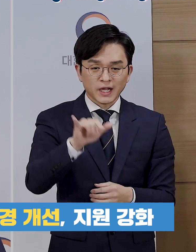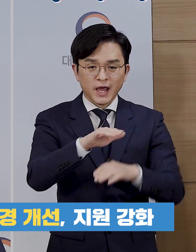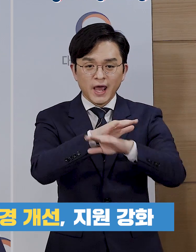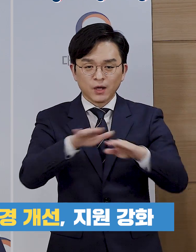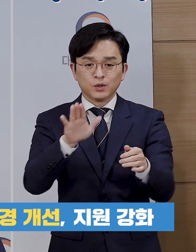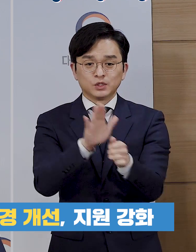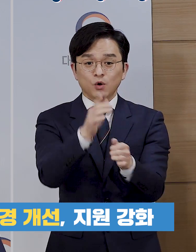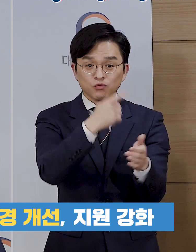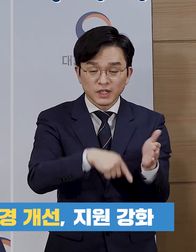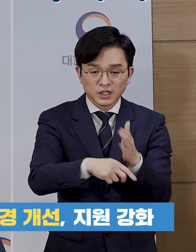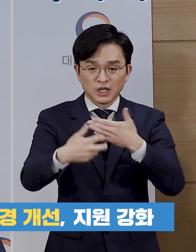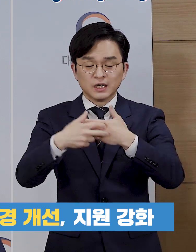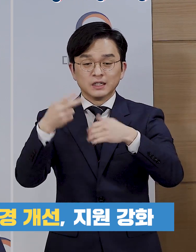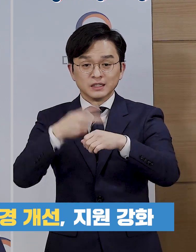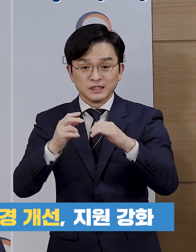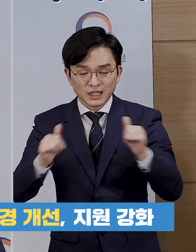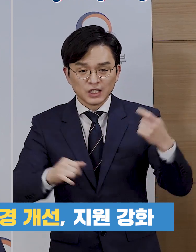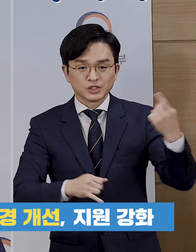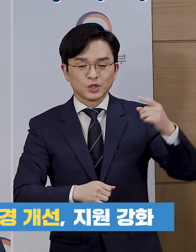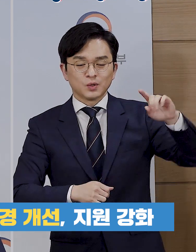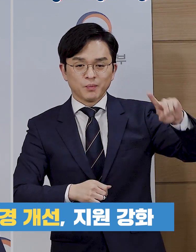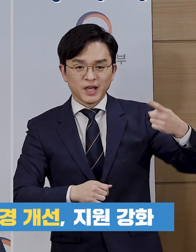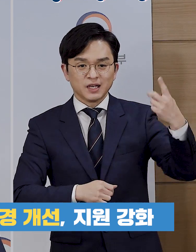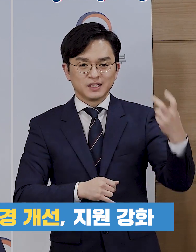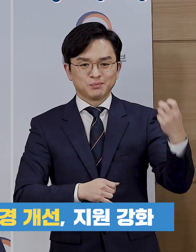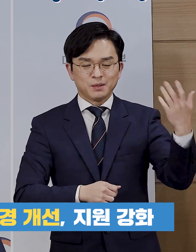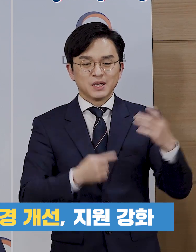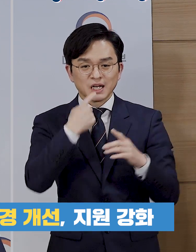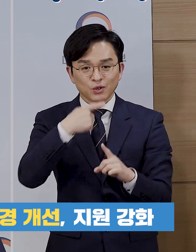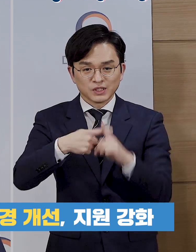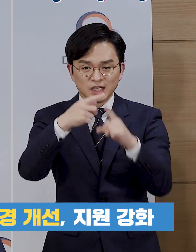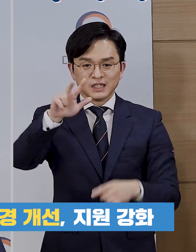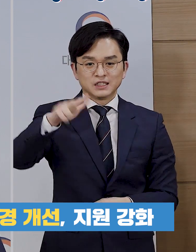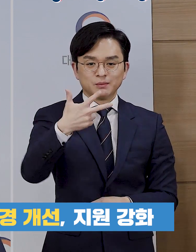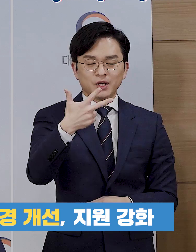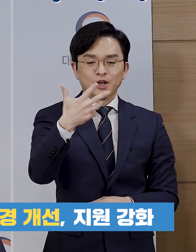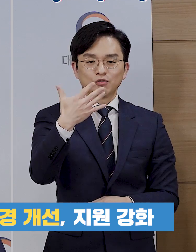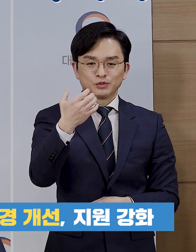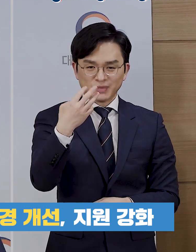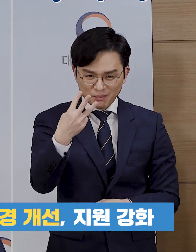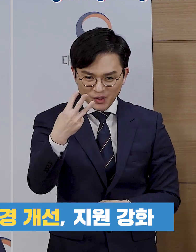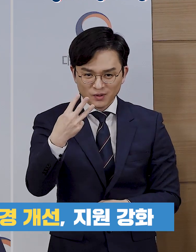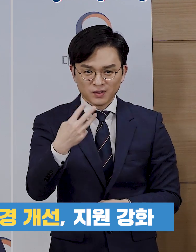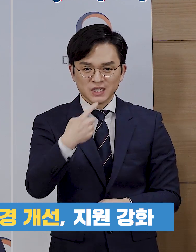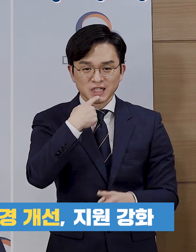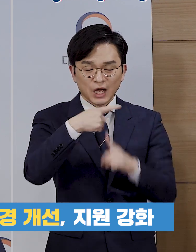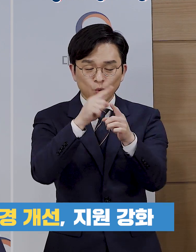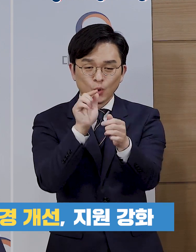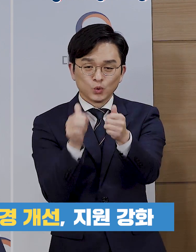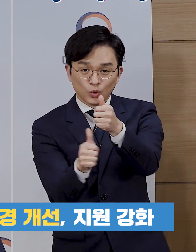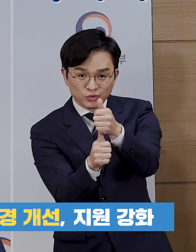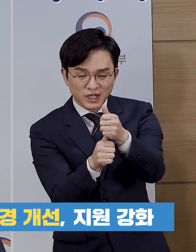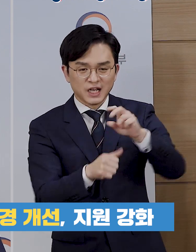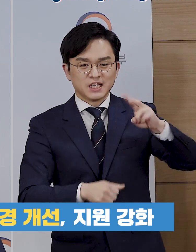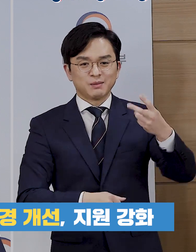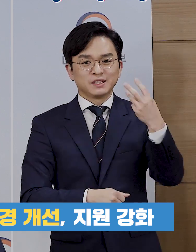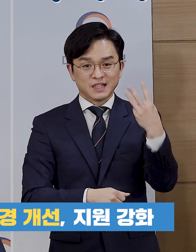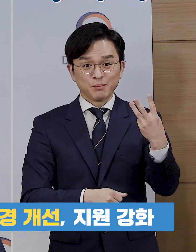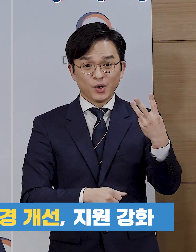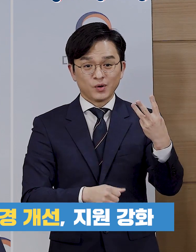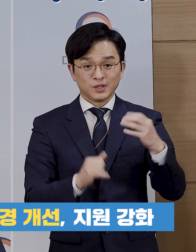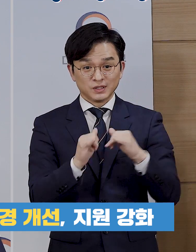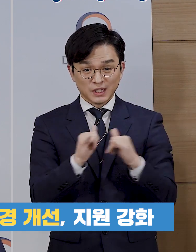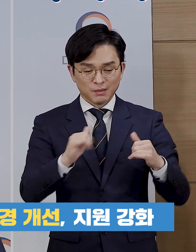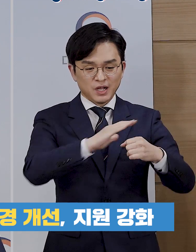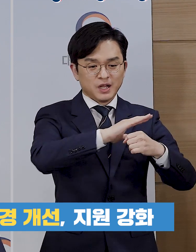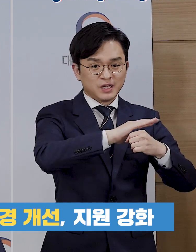그동안 의사 1,128명, 간호사 793명, 간호조무사 203명 등의 의료